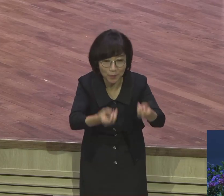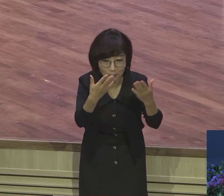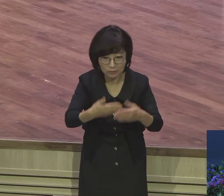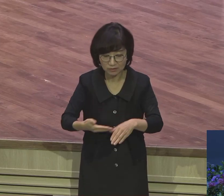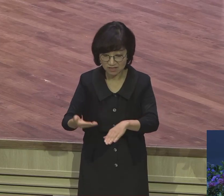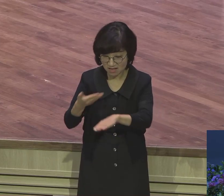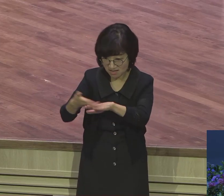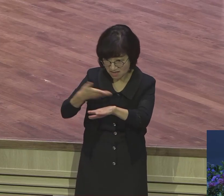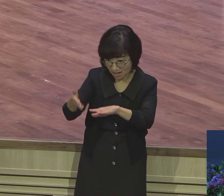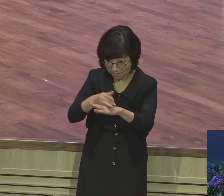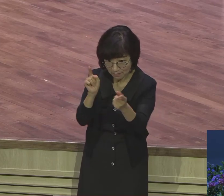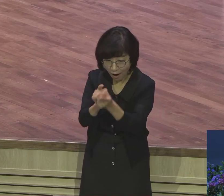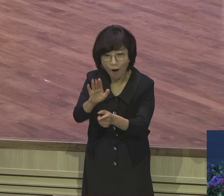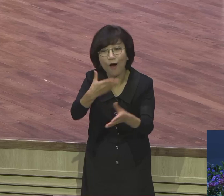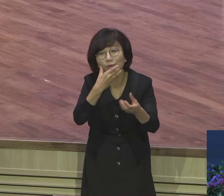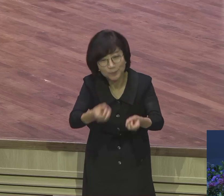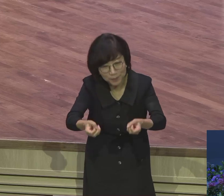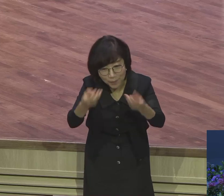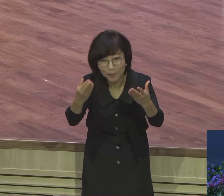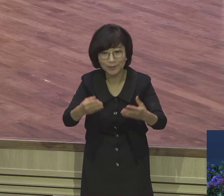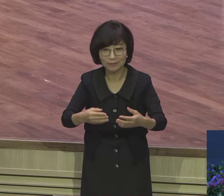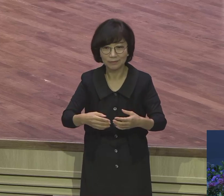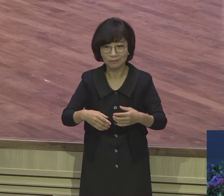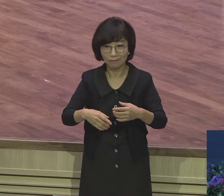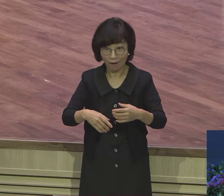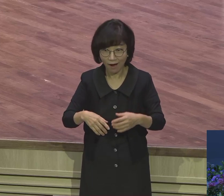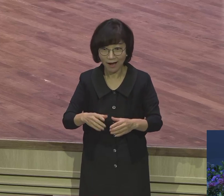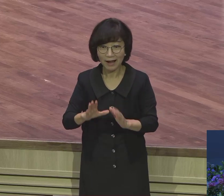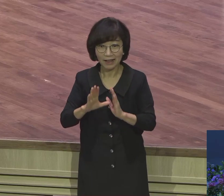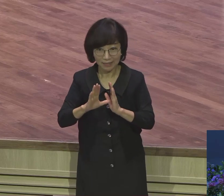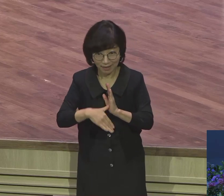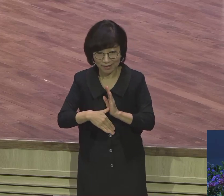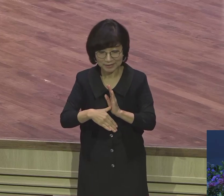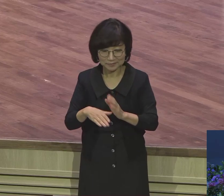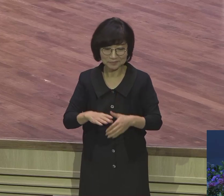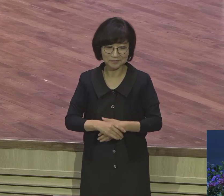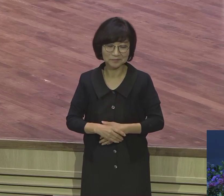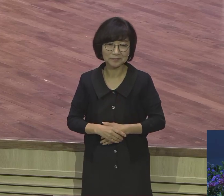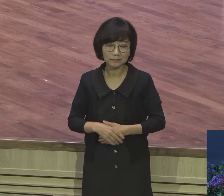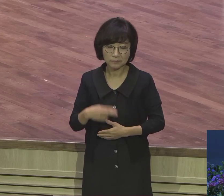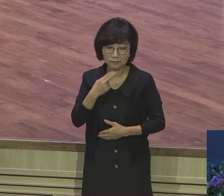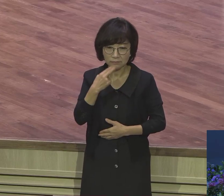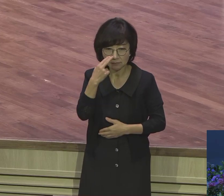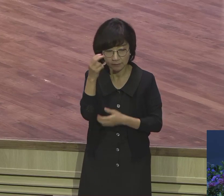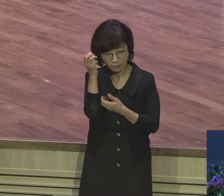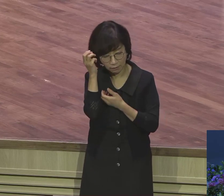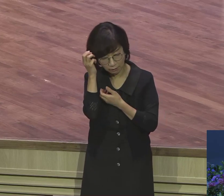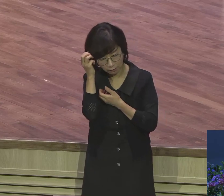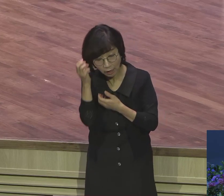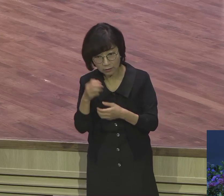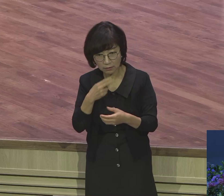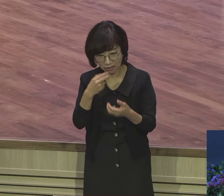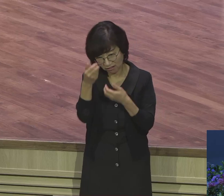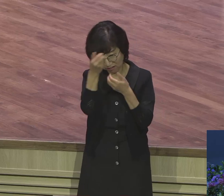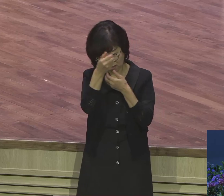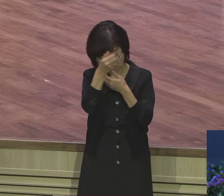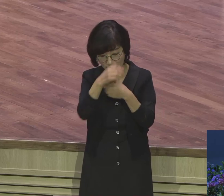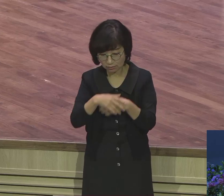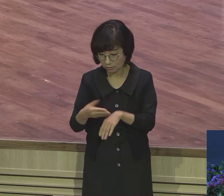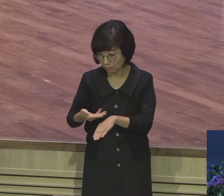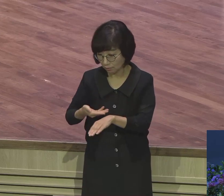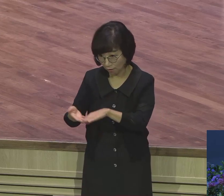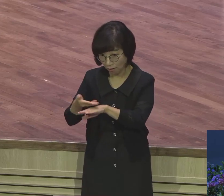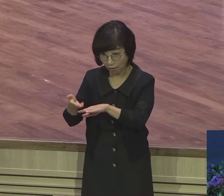축복의 말을 해주었는데 놀라운 사실은 이 술주증병이 이 깡패들 이렇게